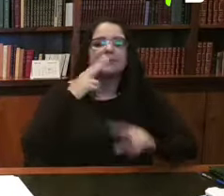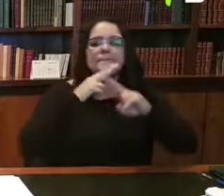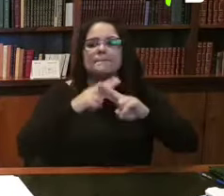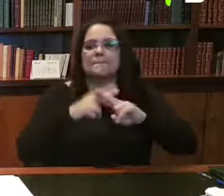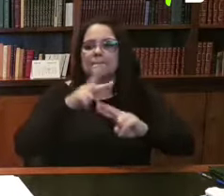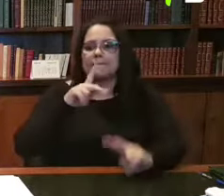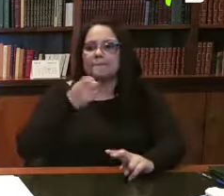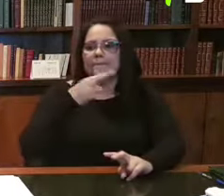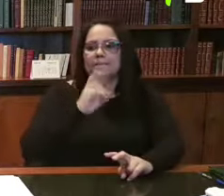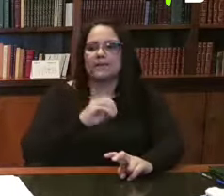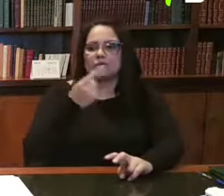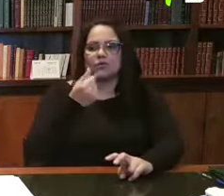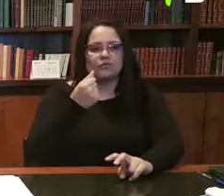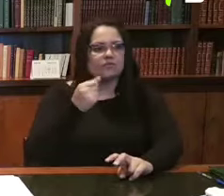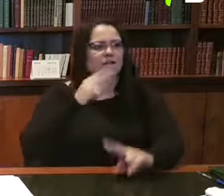da caixa